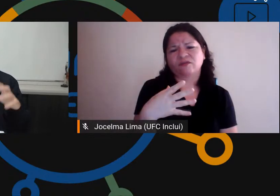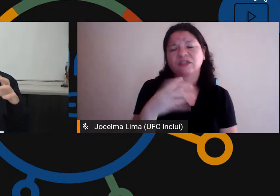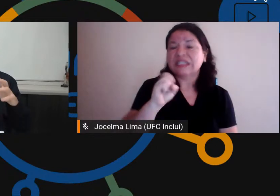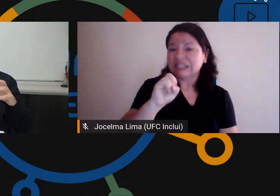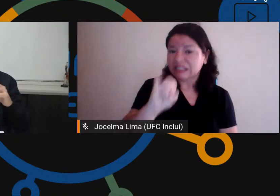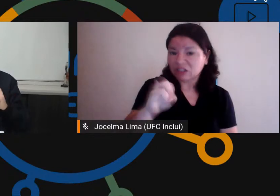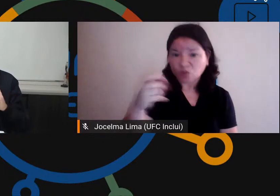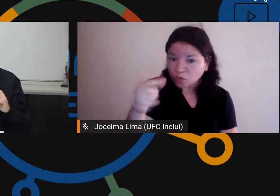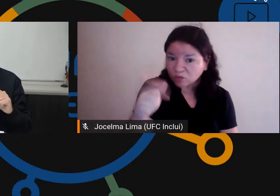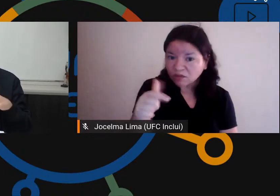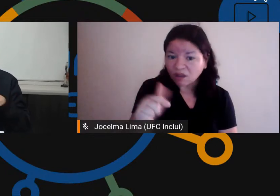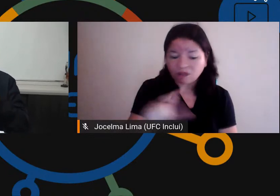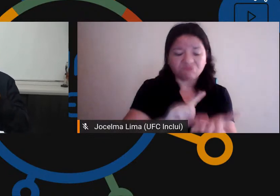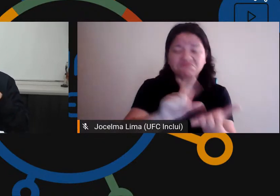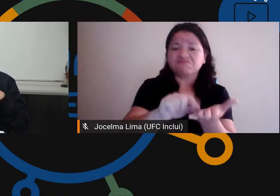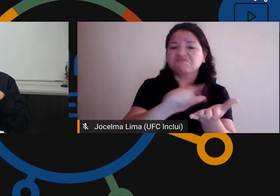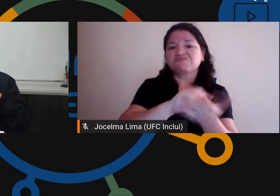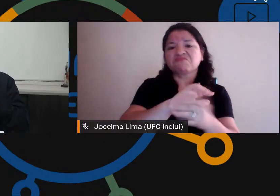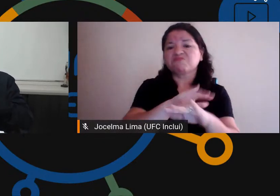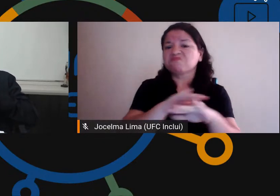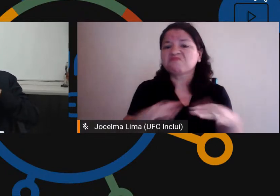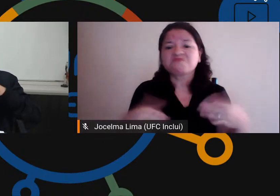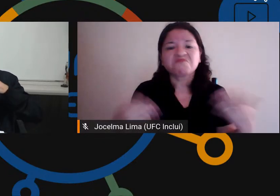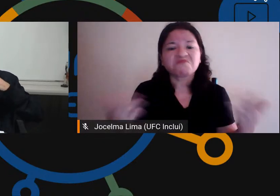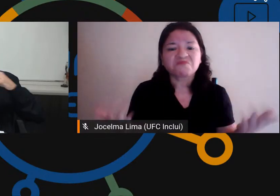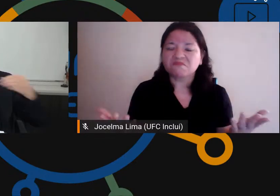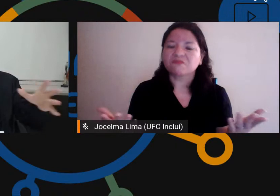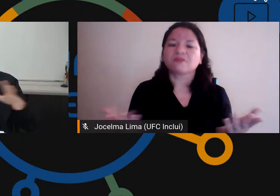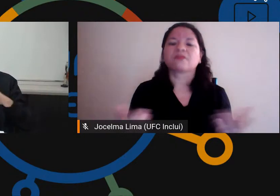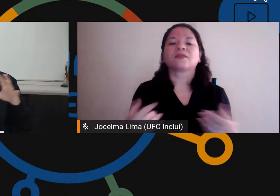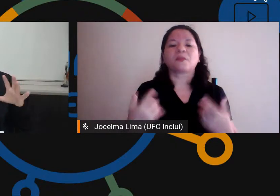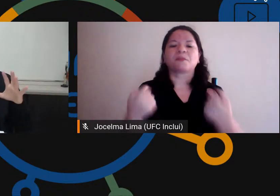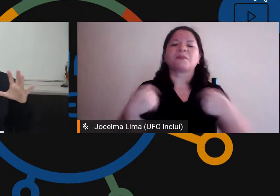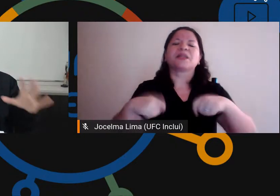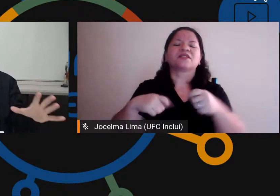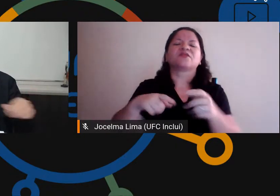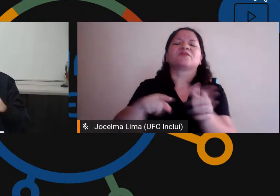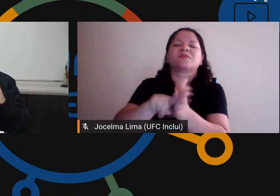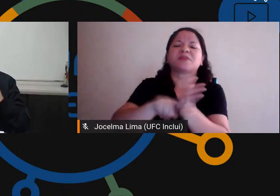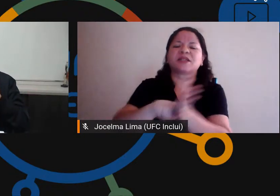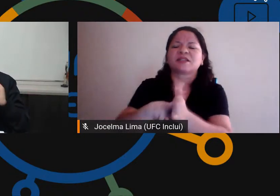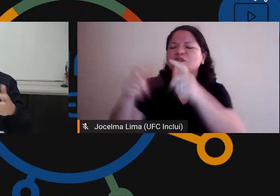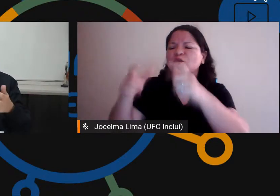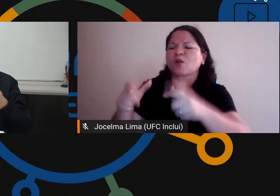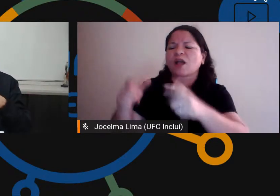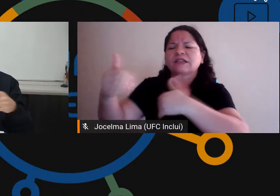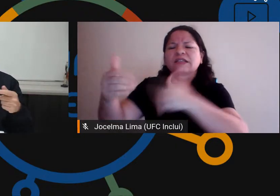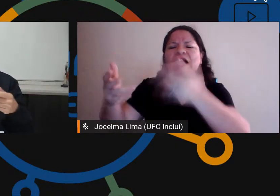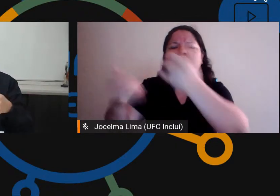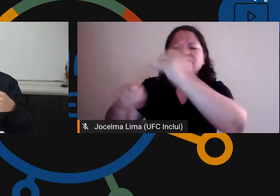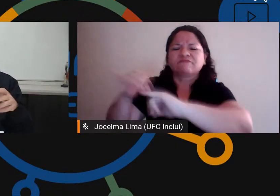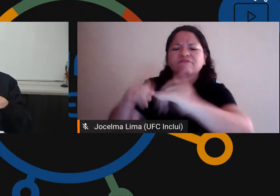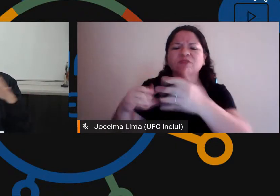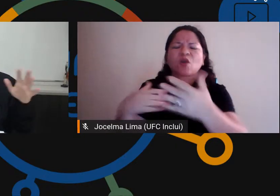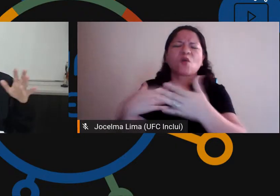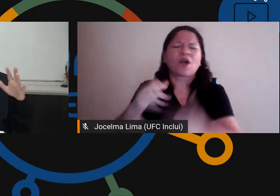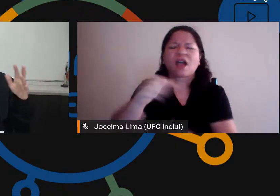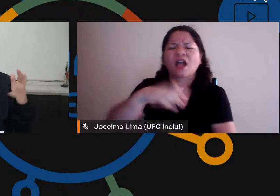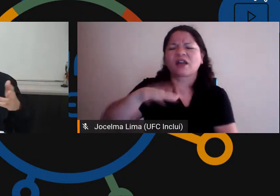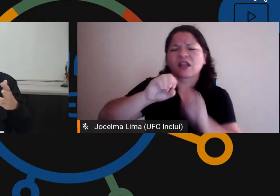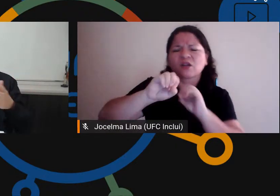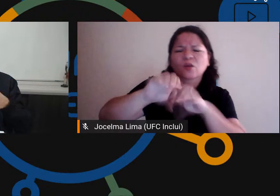Ok? Então, veja, eu posso fazer pesquisa no campo, pesquisa em laboratório, onde for, não importa, em qualquer área, na educação,